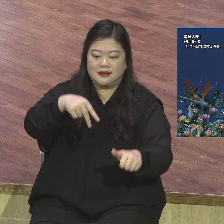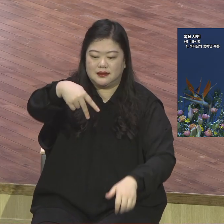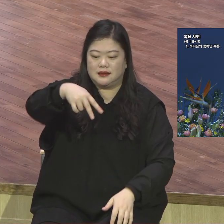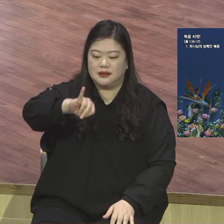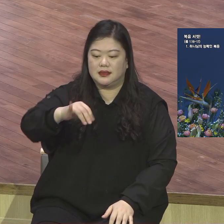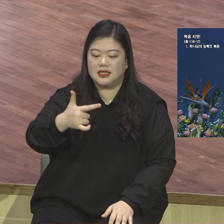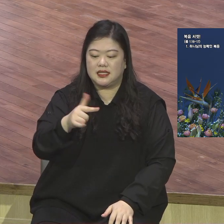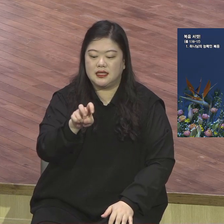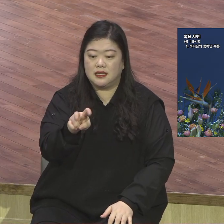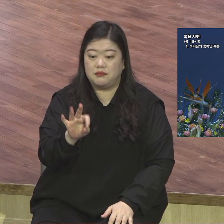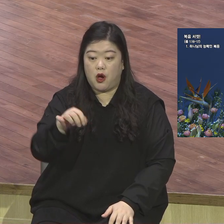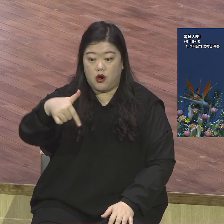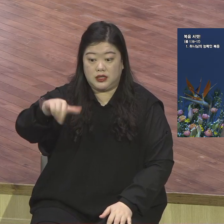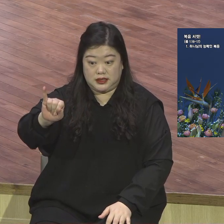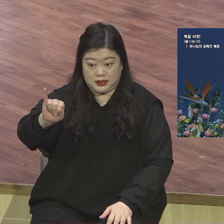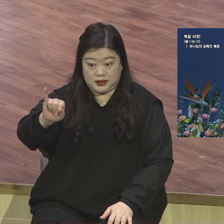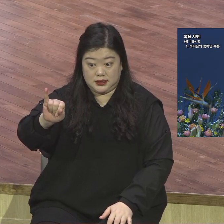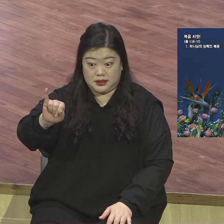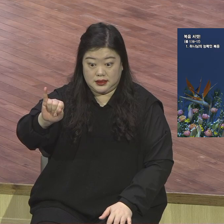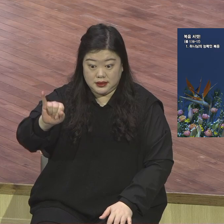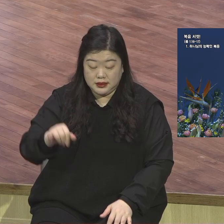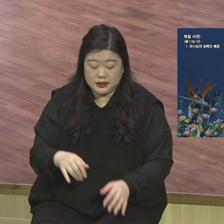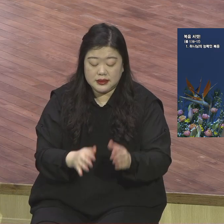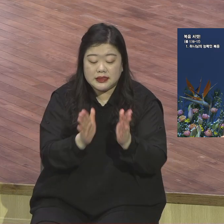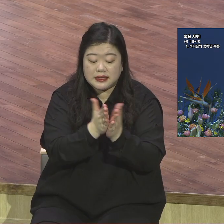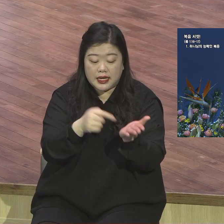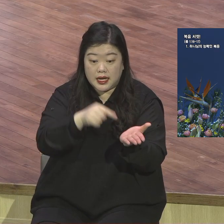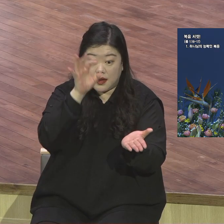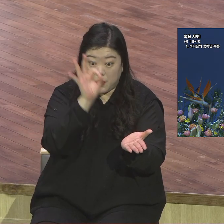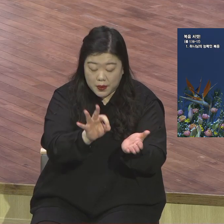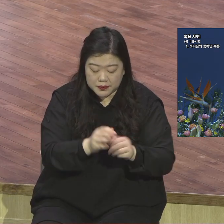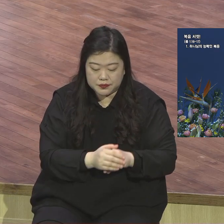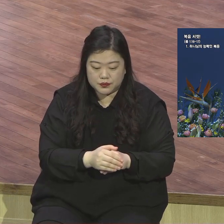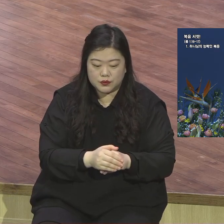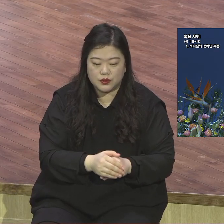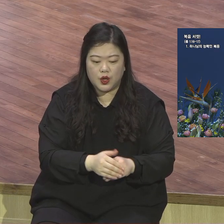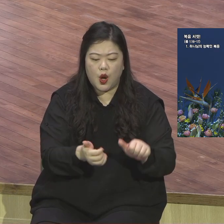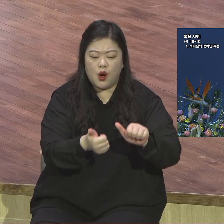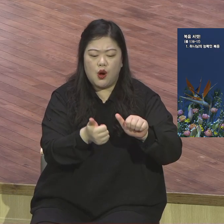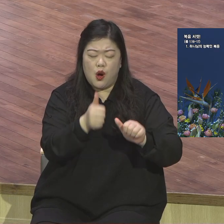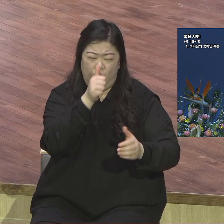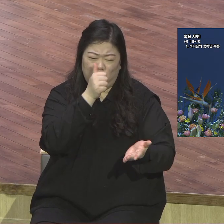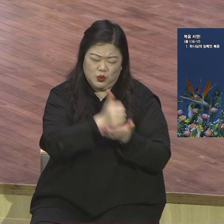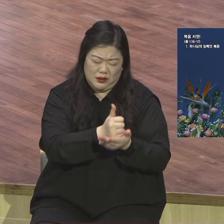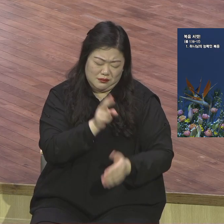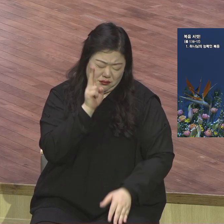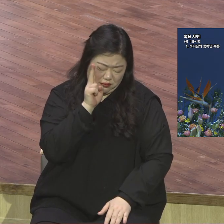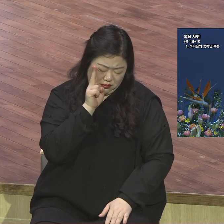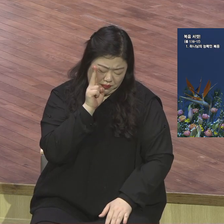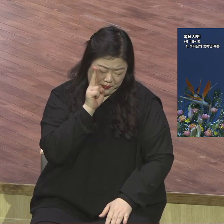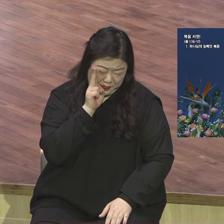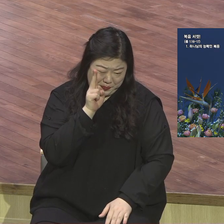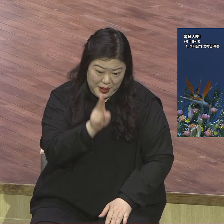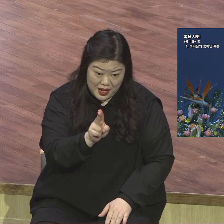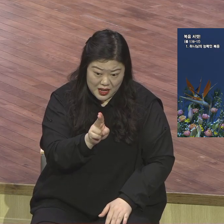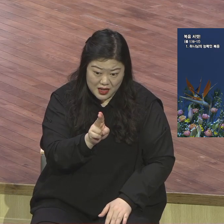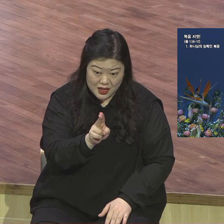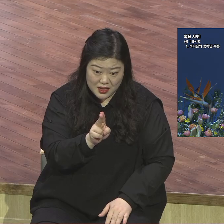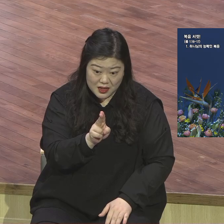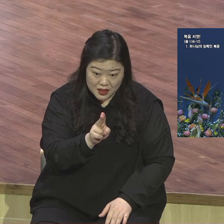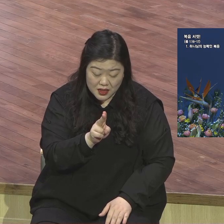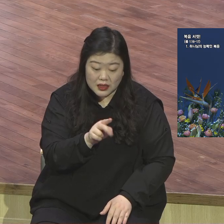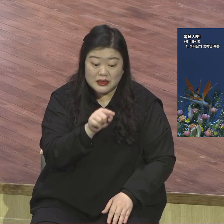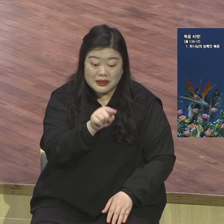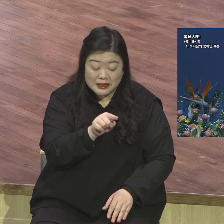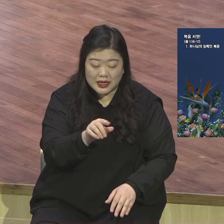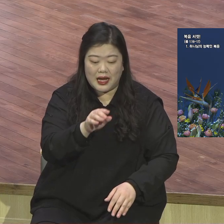23절에 보면 죽을 죄인, 죽을 죄를 범해 나무에 달려 죽임을